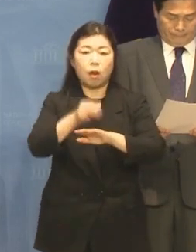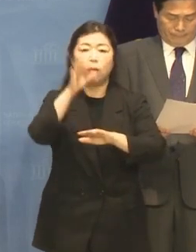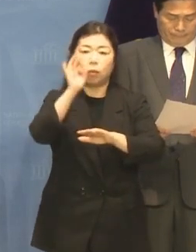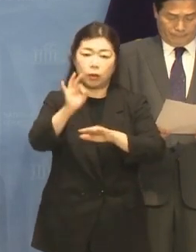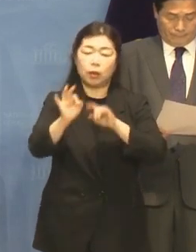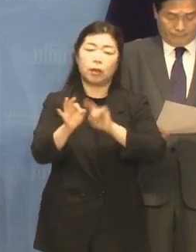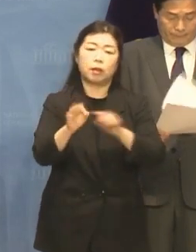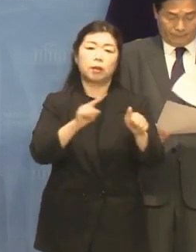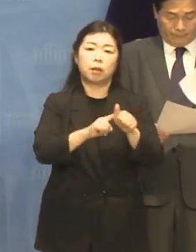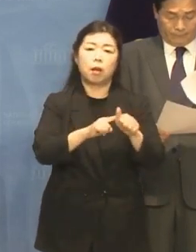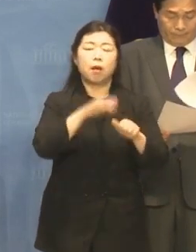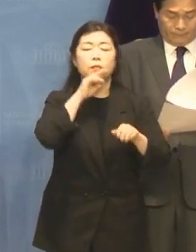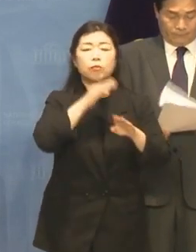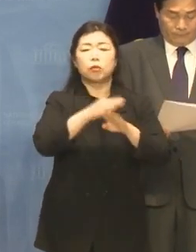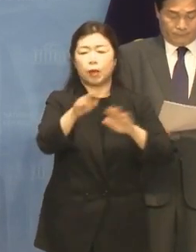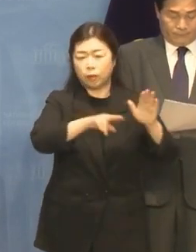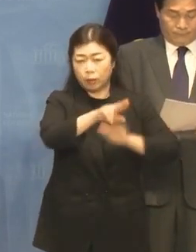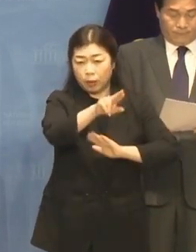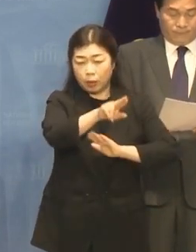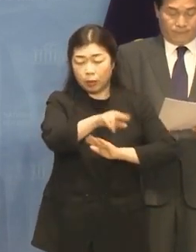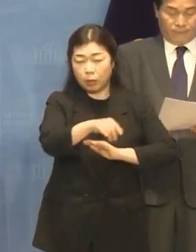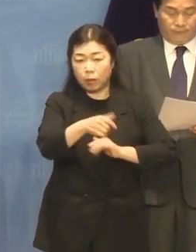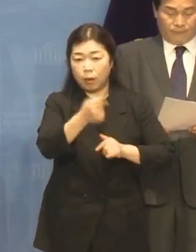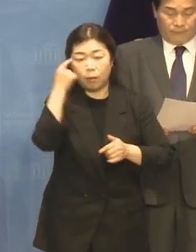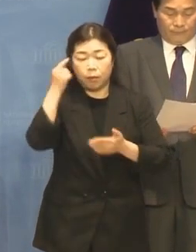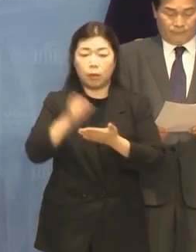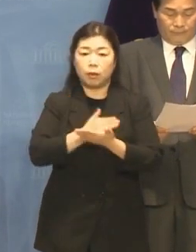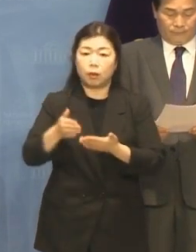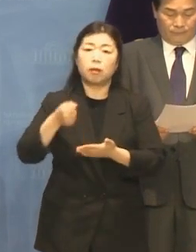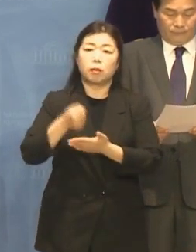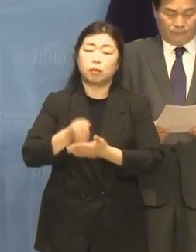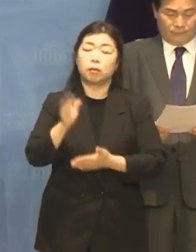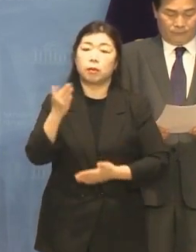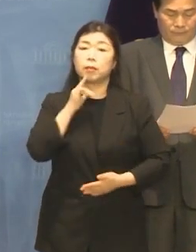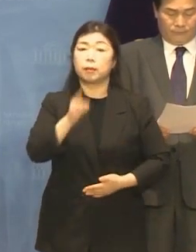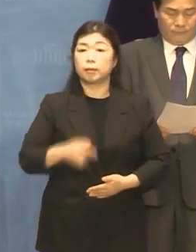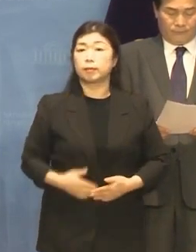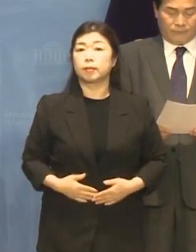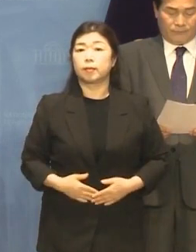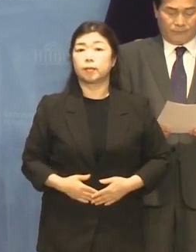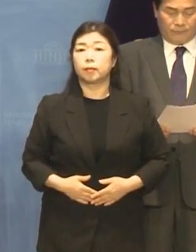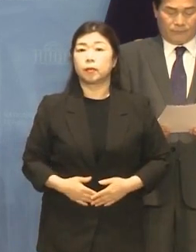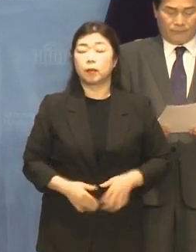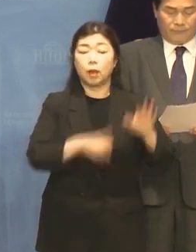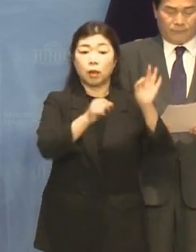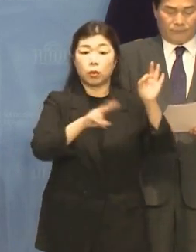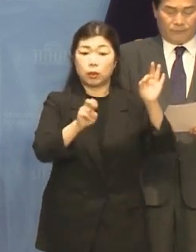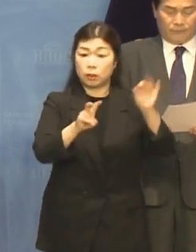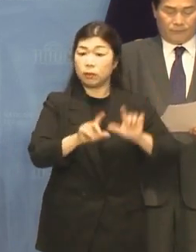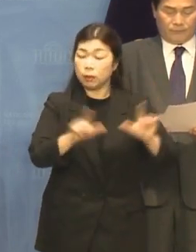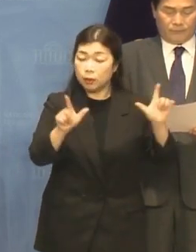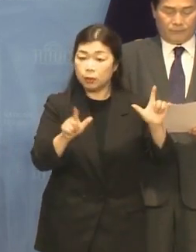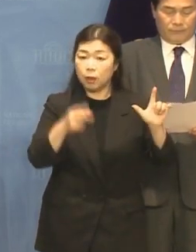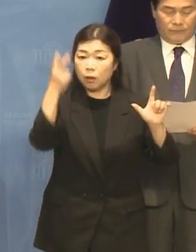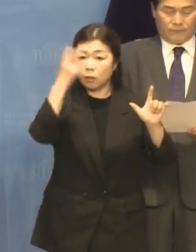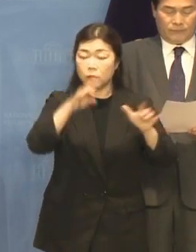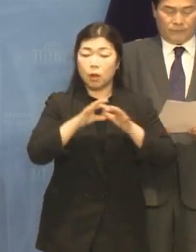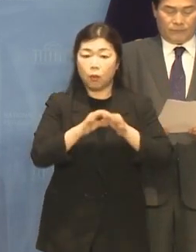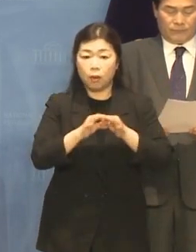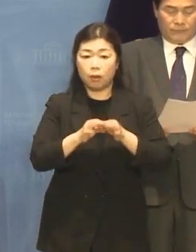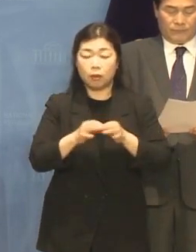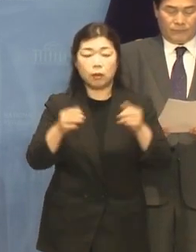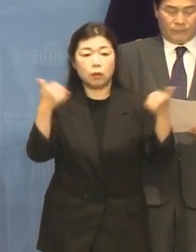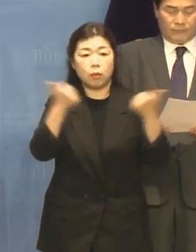실종자는 월북한 것으로 판단하고 있다고 발표했습니다. 또한 같은 해 10월 20일 수사 관련